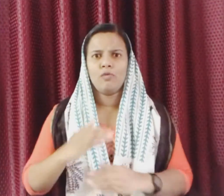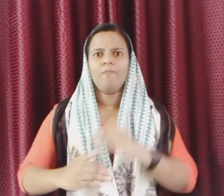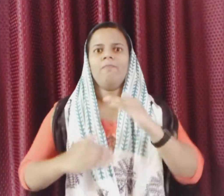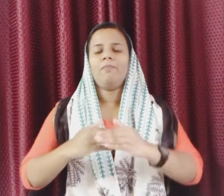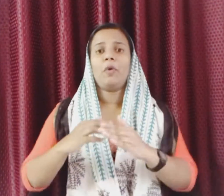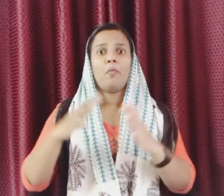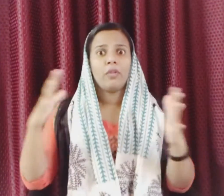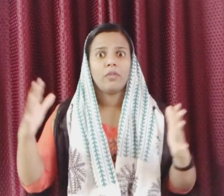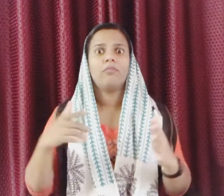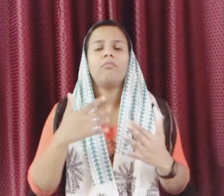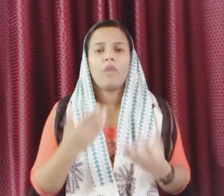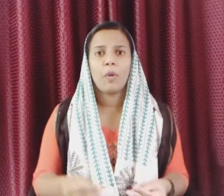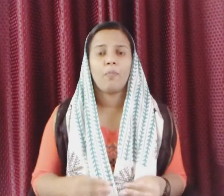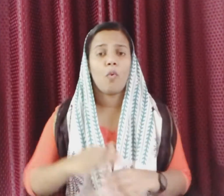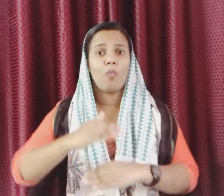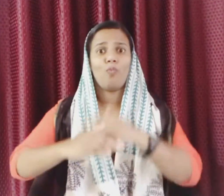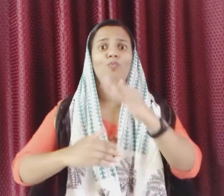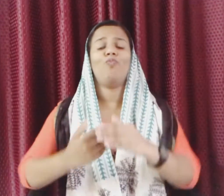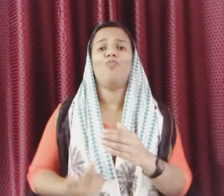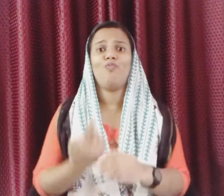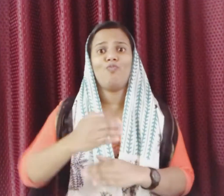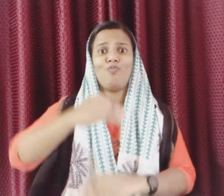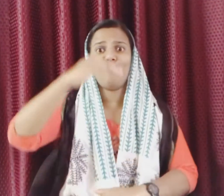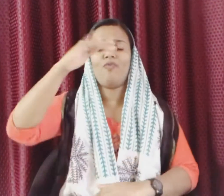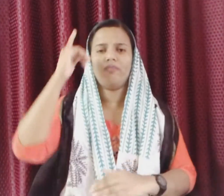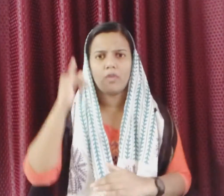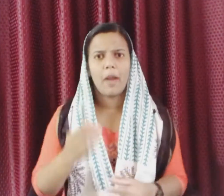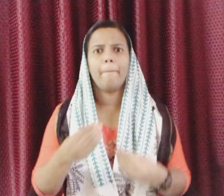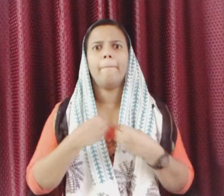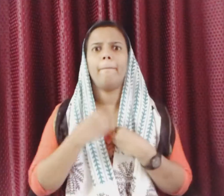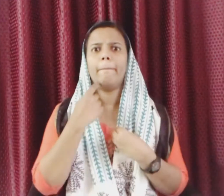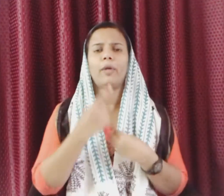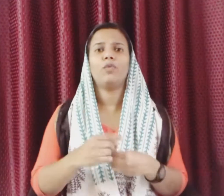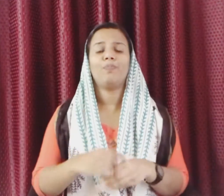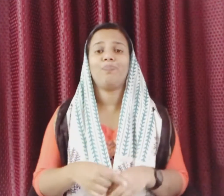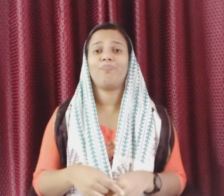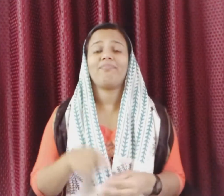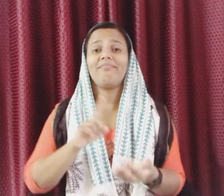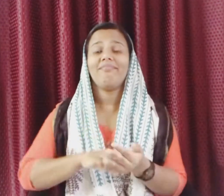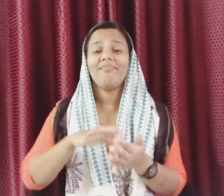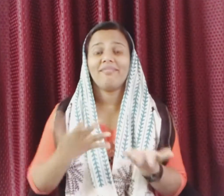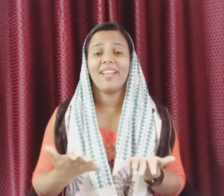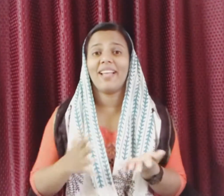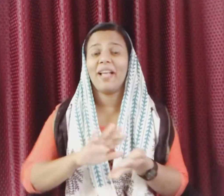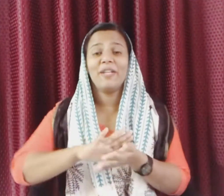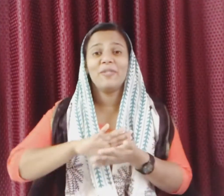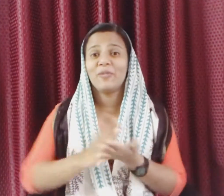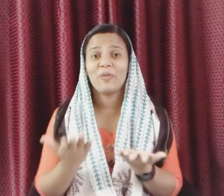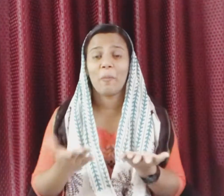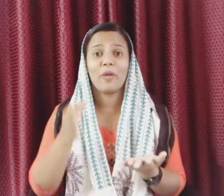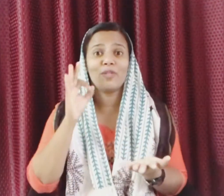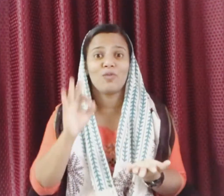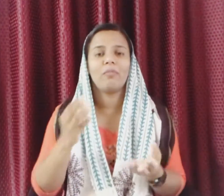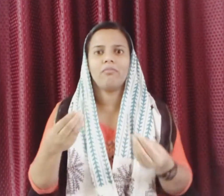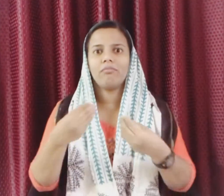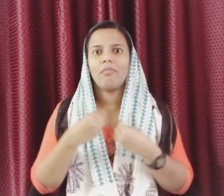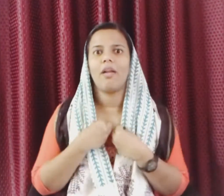ഞങ്ങളെ വർദ്ധിപ്പിക്കുമെന്ന് പറഞ്ഞിട്ടുണ്ട്, കർത്താവ് ഞങ്ങളെ വളർത്തുമെന്ന് പറഞ്ഞിട്ടുണ്ട്. ഹല്ലേലൂയ, ആമേൻ. സൂപ്പർനാച്ചുറൽ ഇൻക്രീസ് ഞങ്ങളുടെ ജീവിതത്തിൽ വരിക തന്നെ ചെയ്യും.